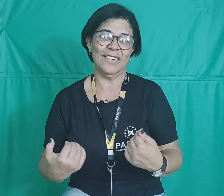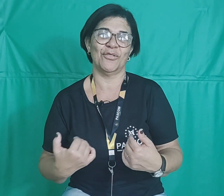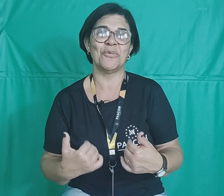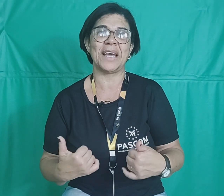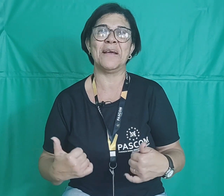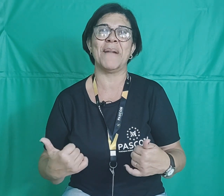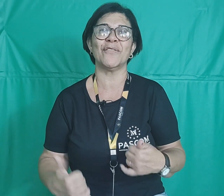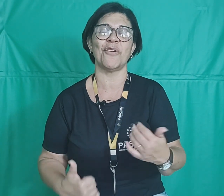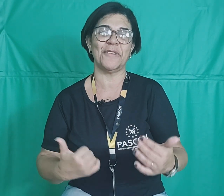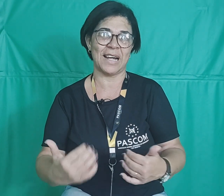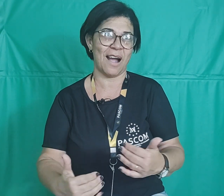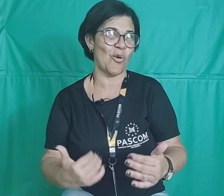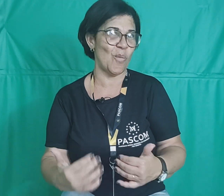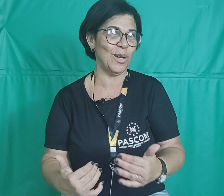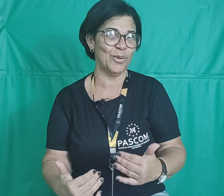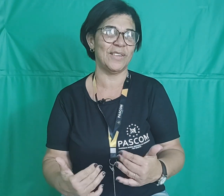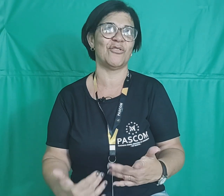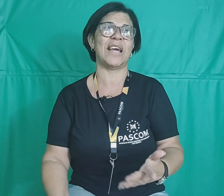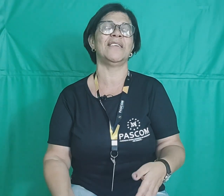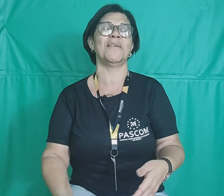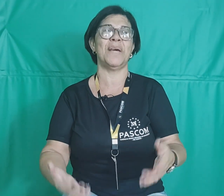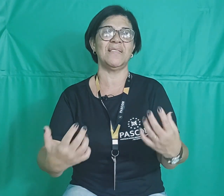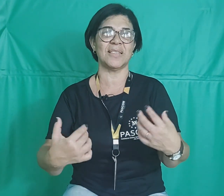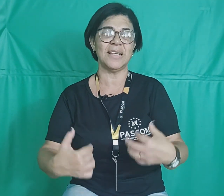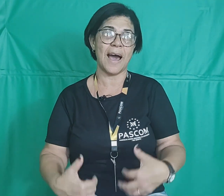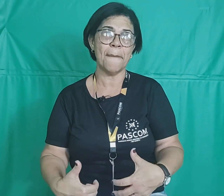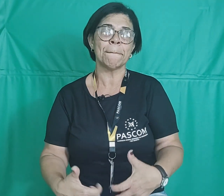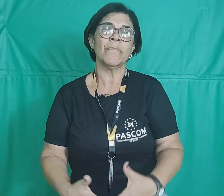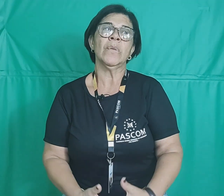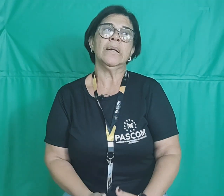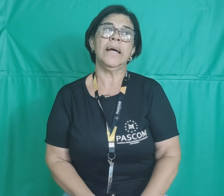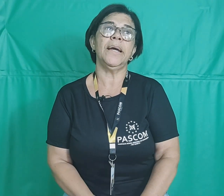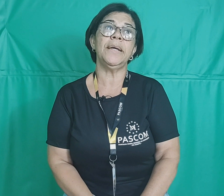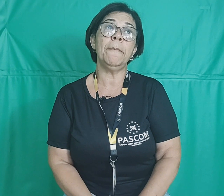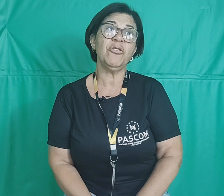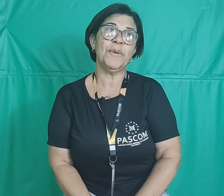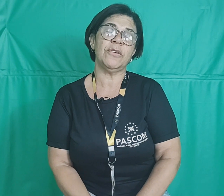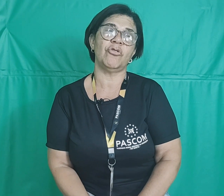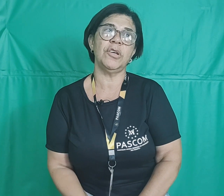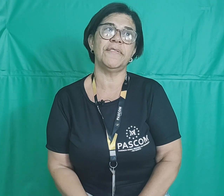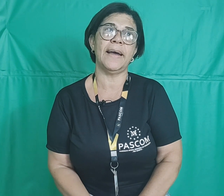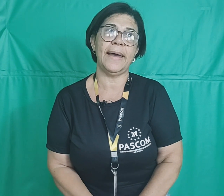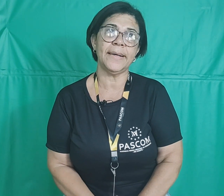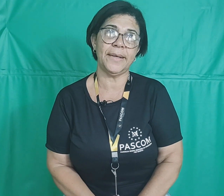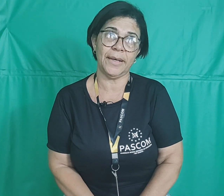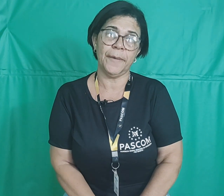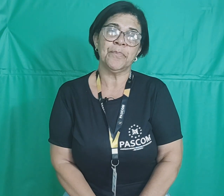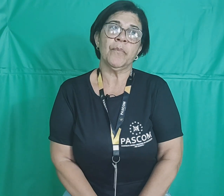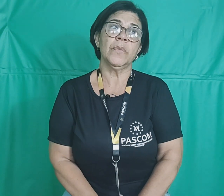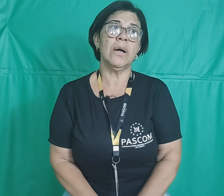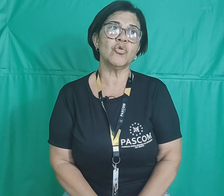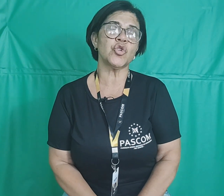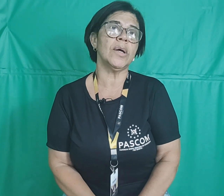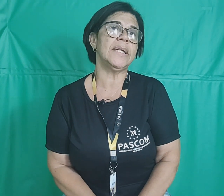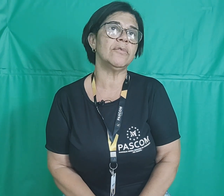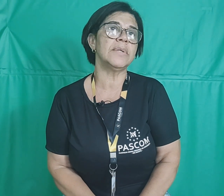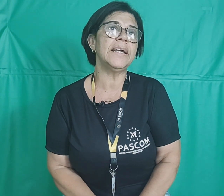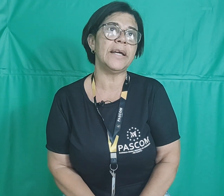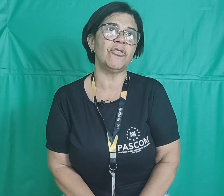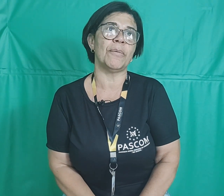não querem mais só ficar com alunos, eles querem também ensinar, né, e a perspectiva é que não só dentro da igreja, mas